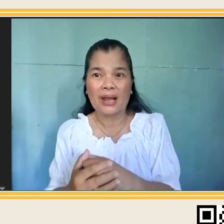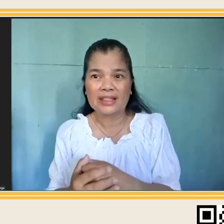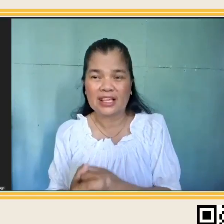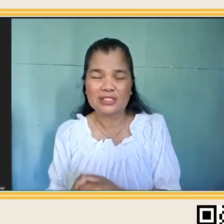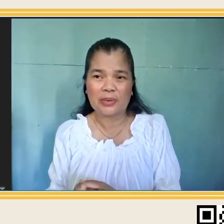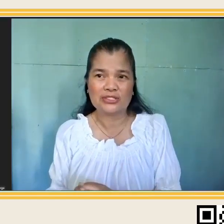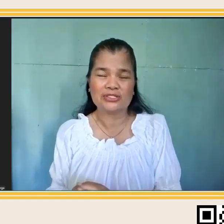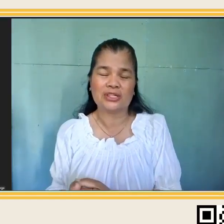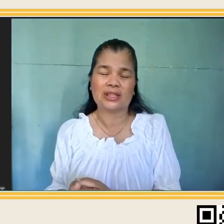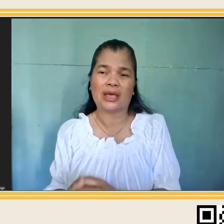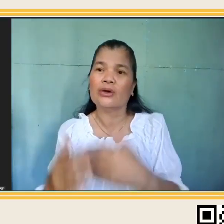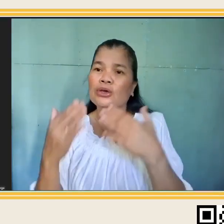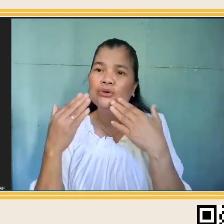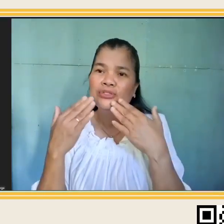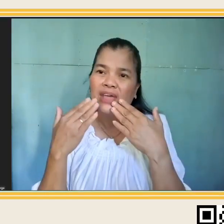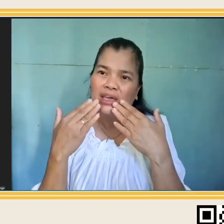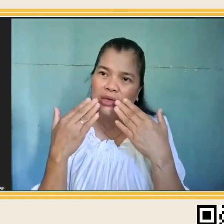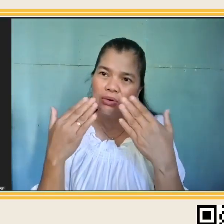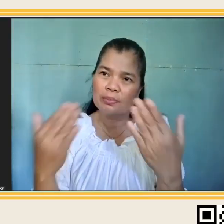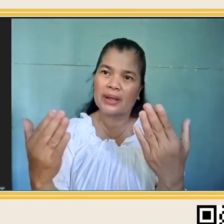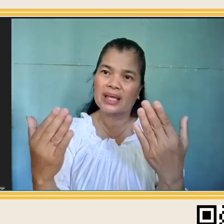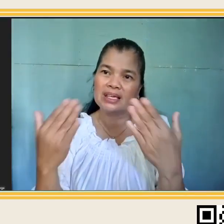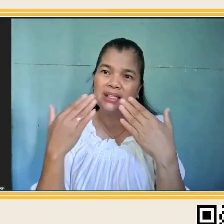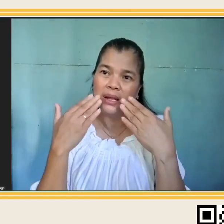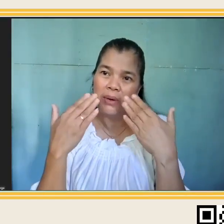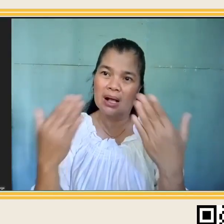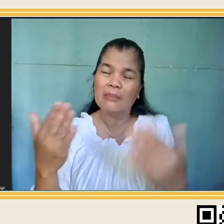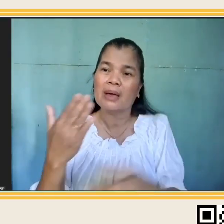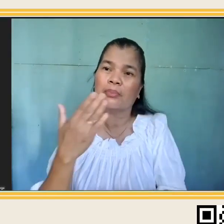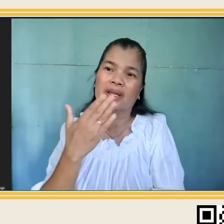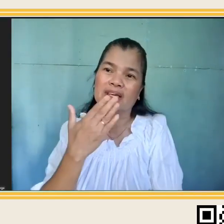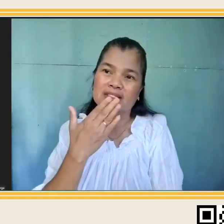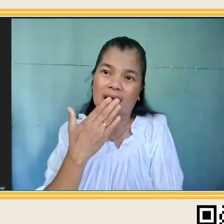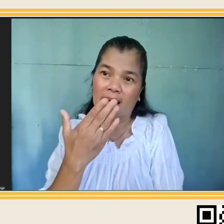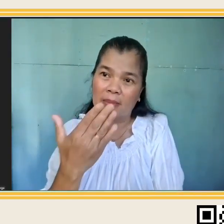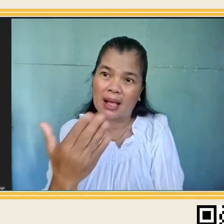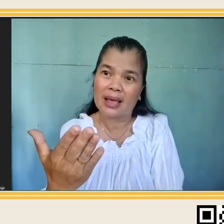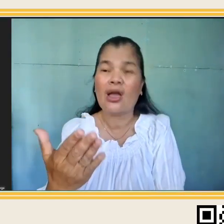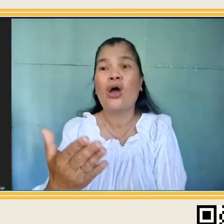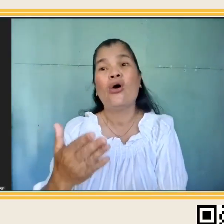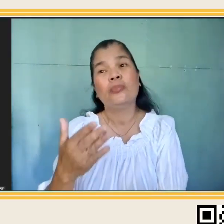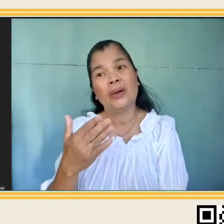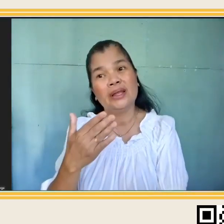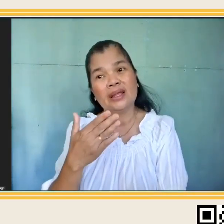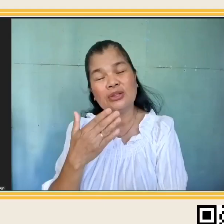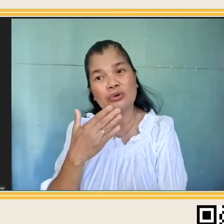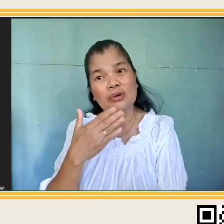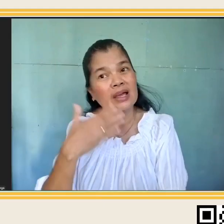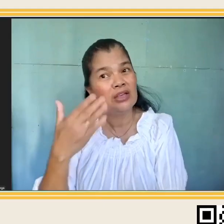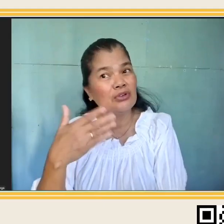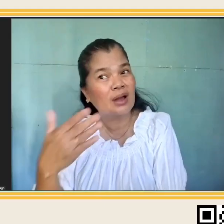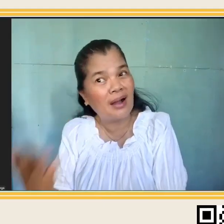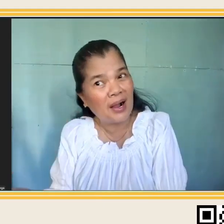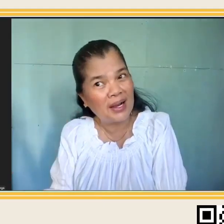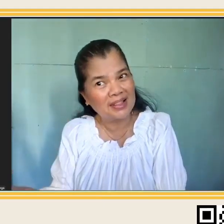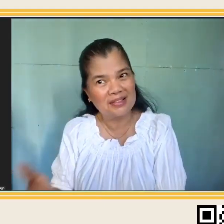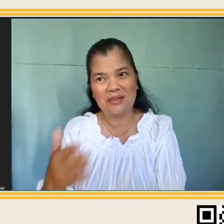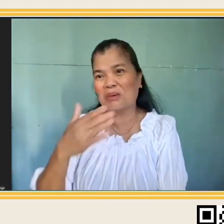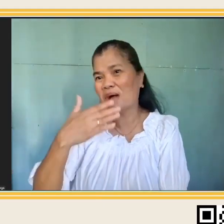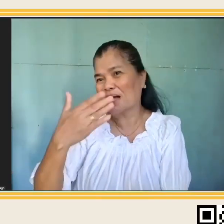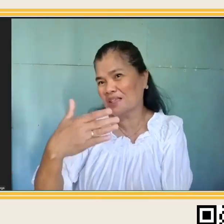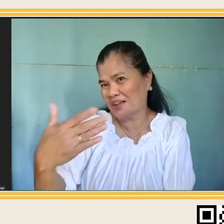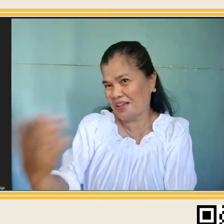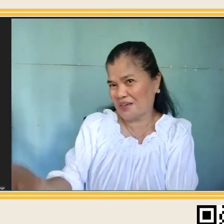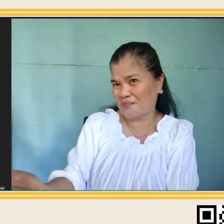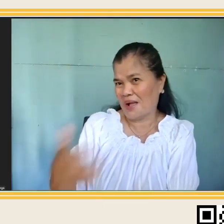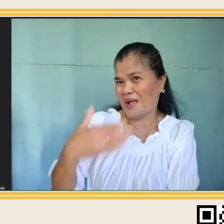Nasa polite expressions na tayo. Yung thank you, pwedeng dalawang kamay, pwedeng isang kamay, o pwede rin itong lagyan nyo ng art.